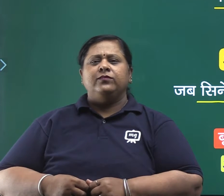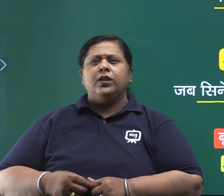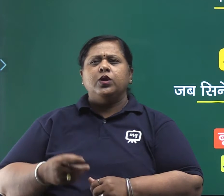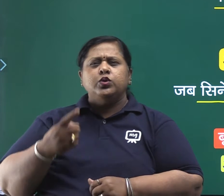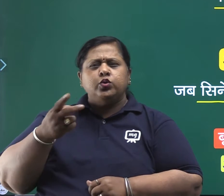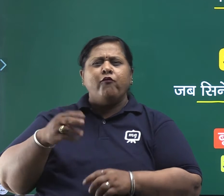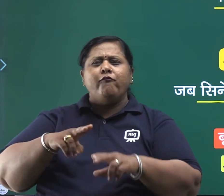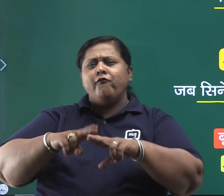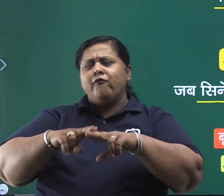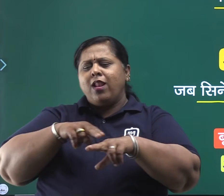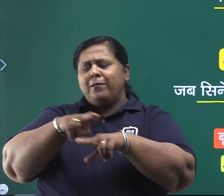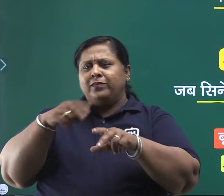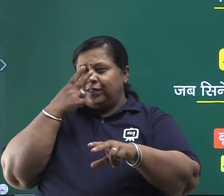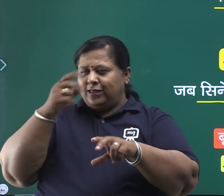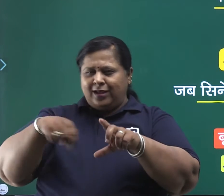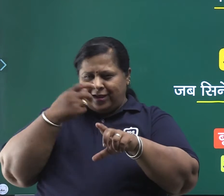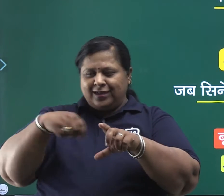जो फिल्म दिखाई जाती है